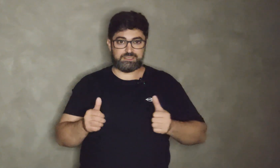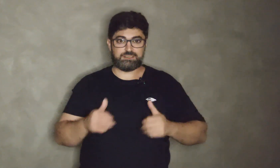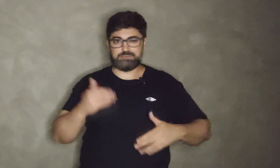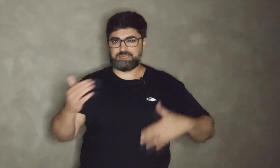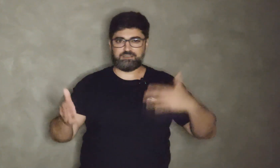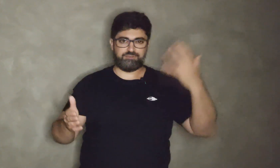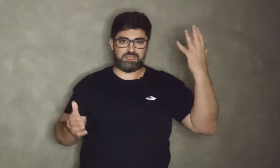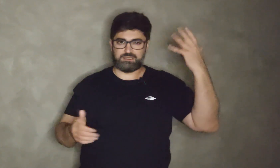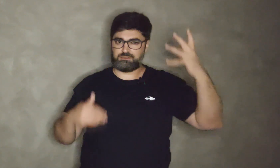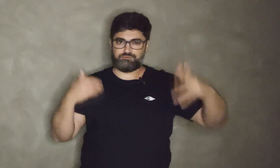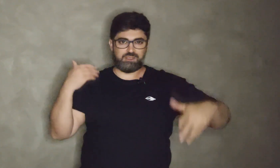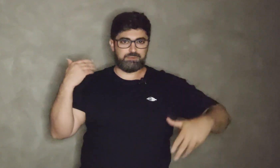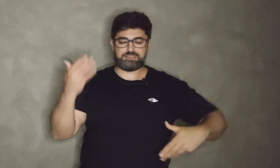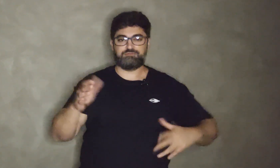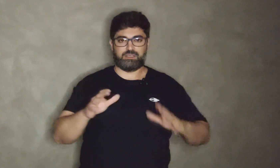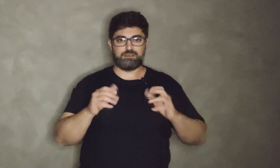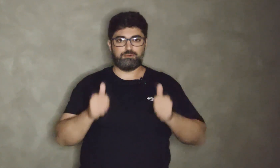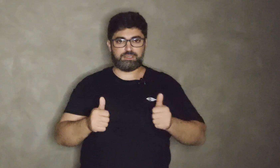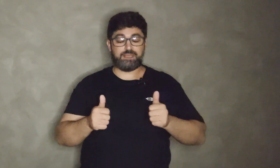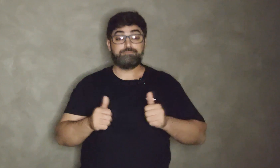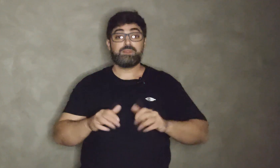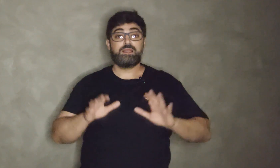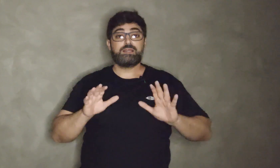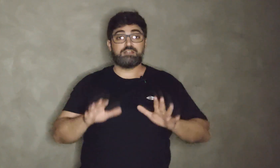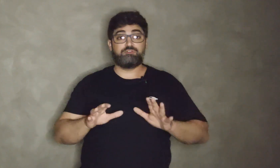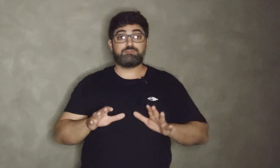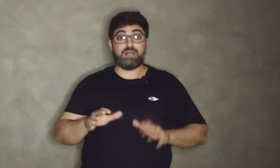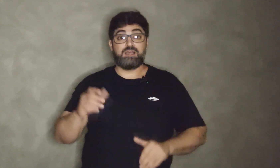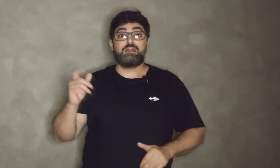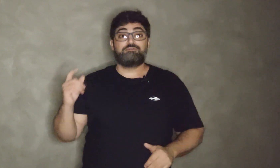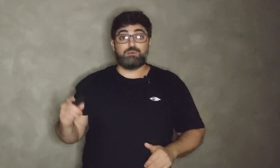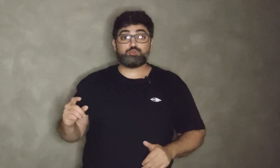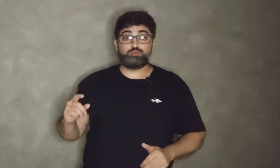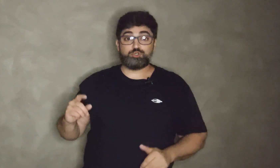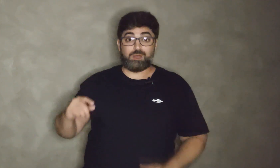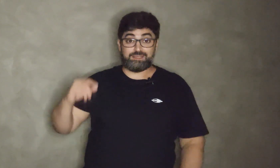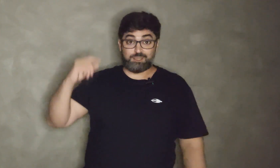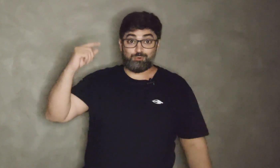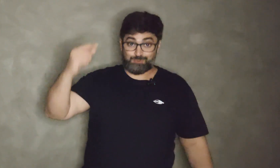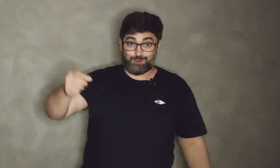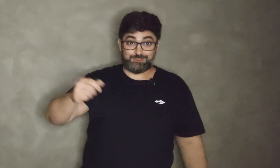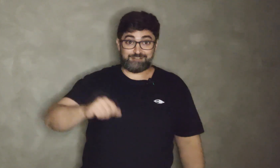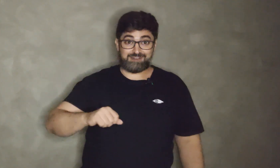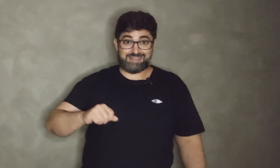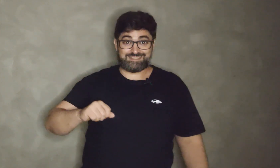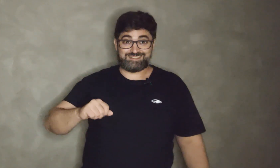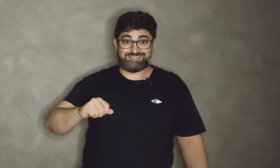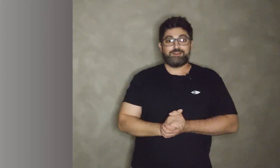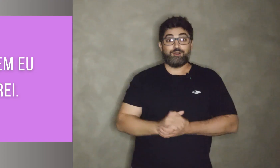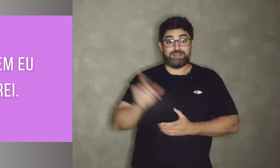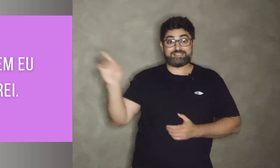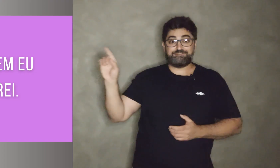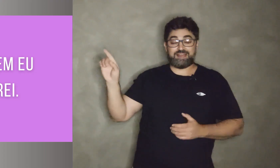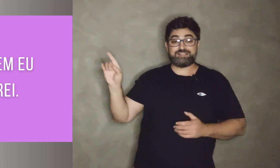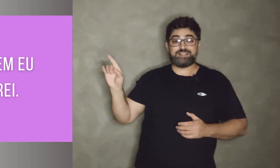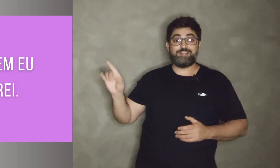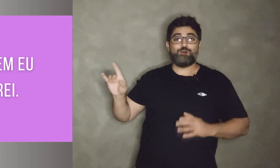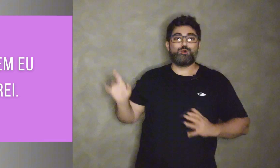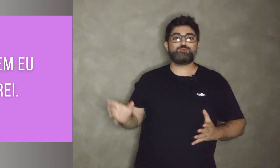Belezinha? Semana que vem, ano que vem, mês que vem. Ok? Então vamos lá. Vamos continuar então com uma outra frase. Olha essa frase aqui.